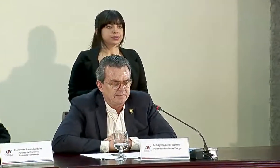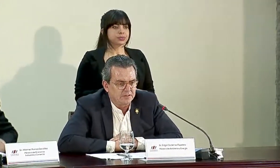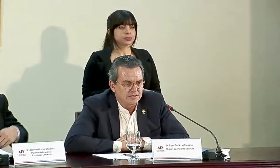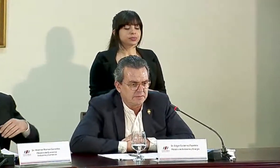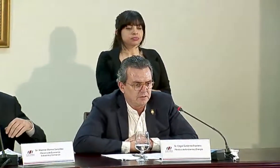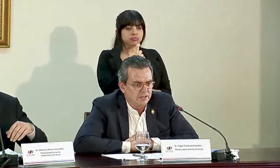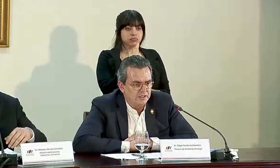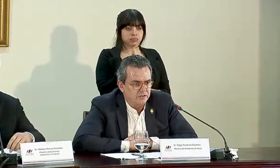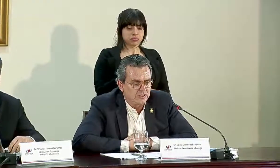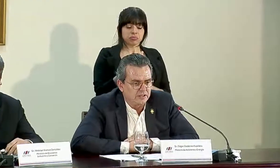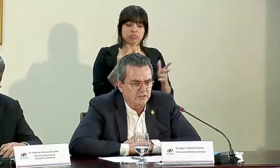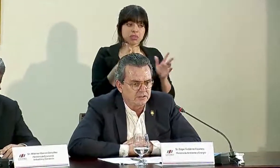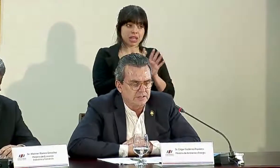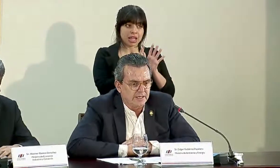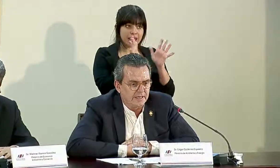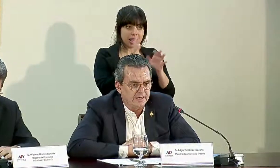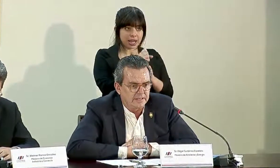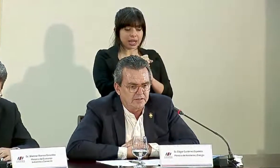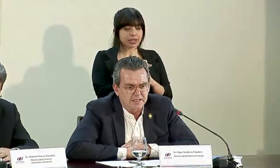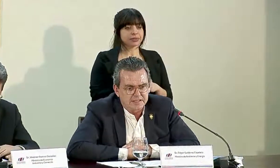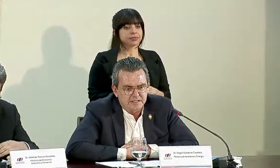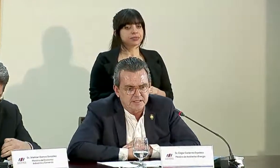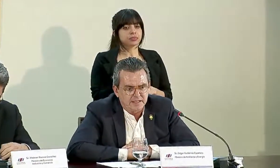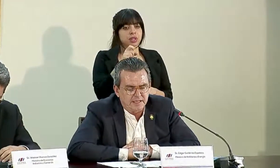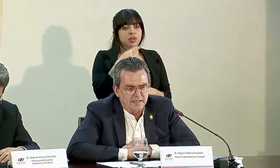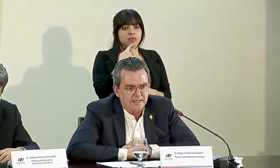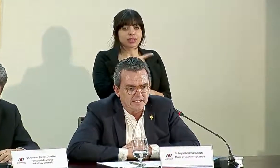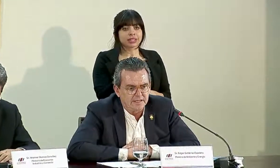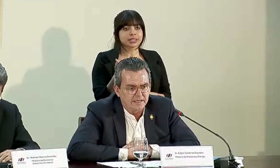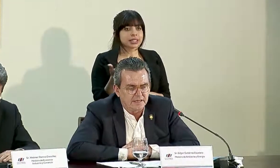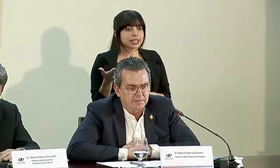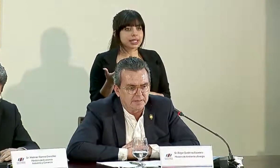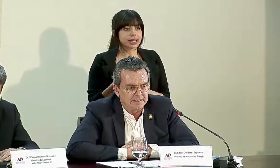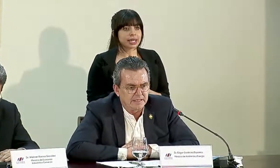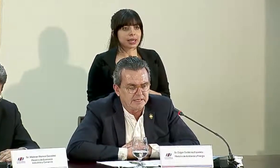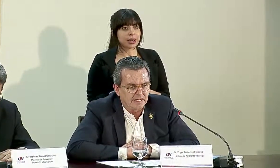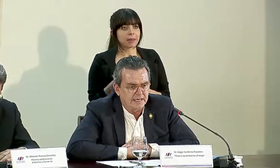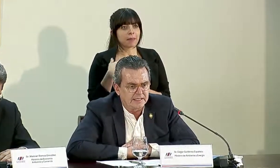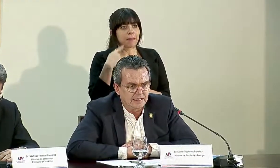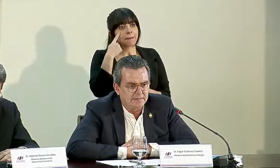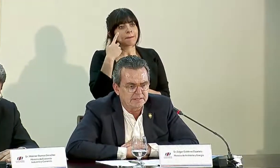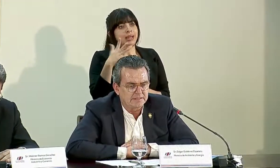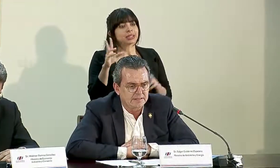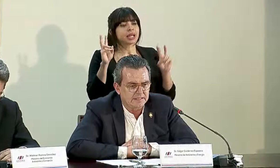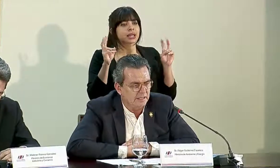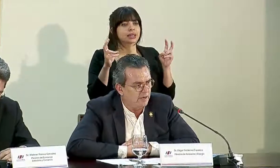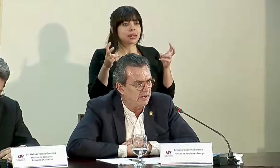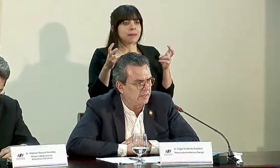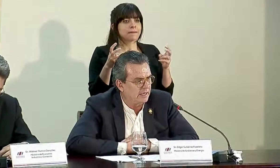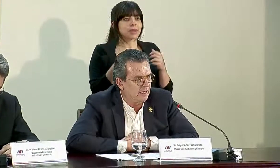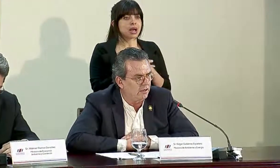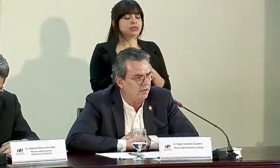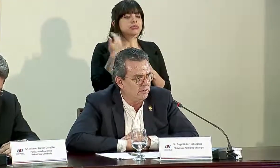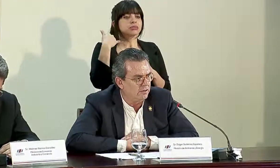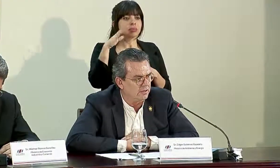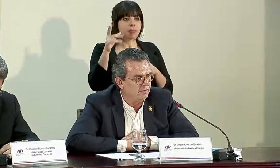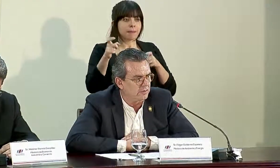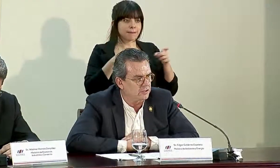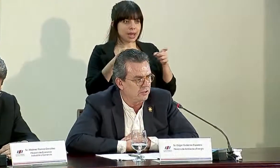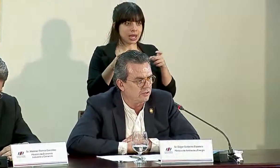En términos así muy sucintos, tengo que decir de que parecían de que eran temas que se habían